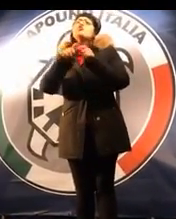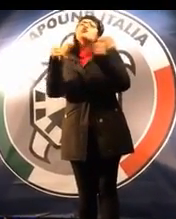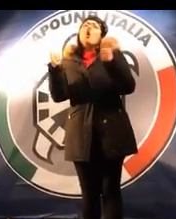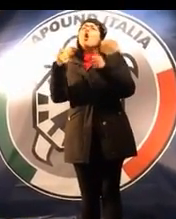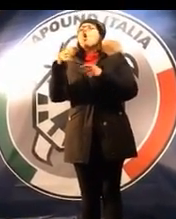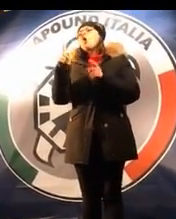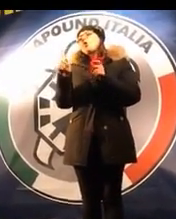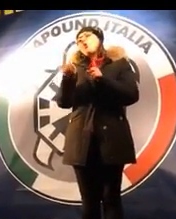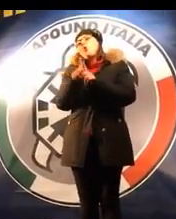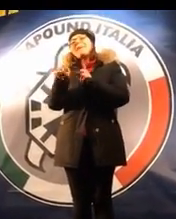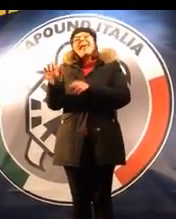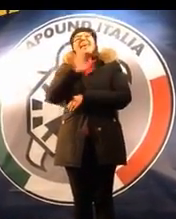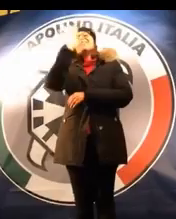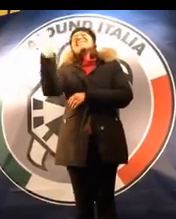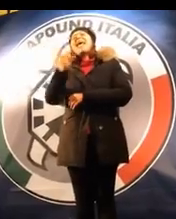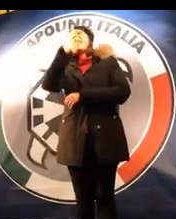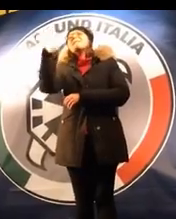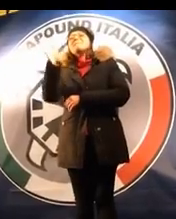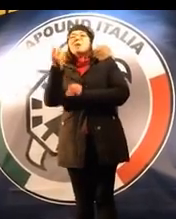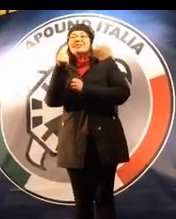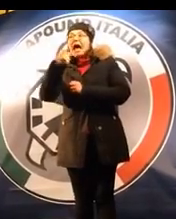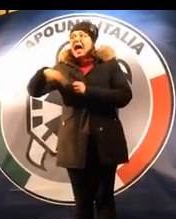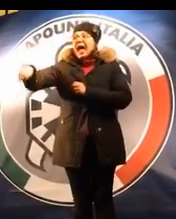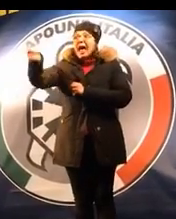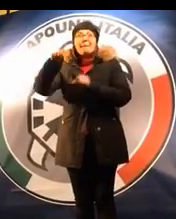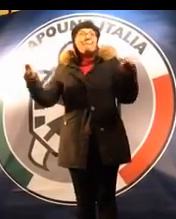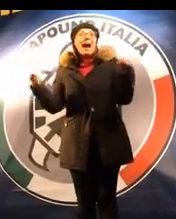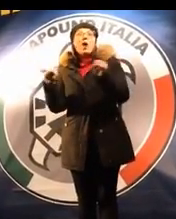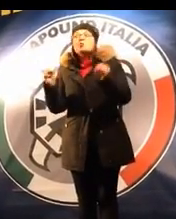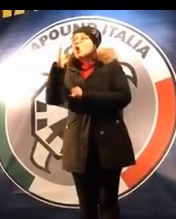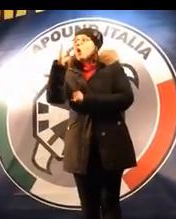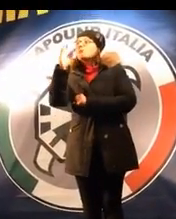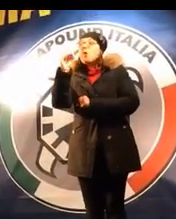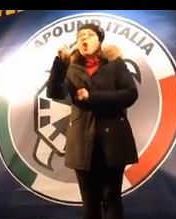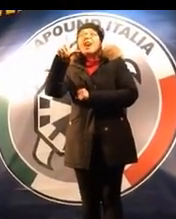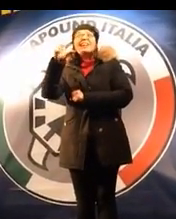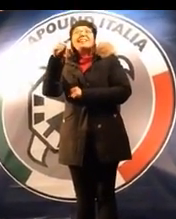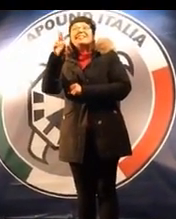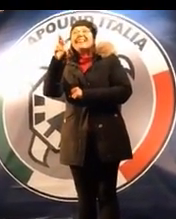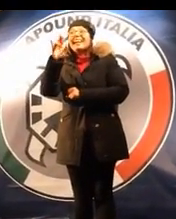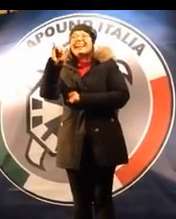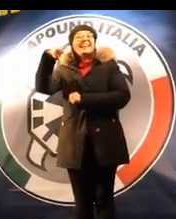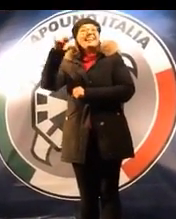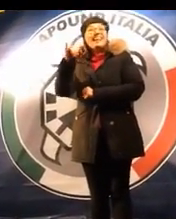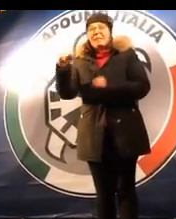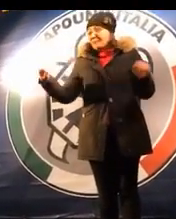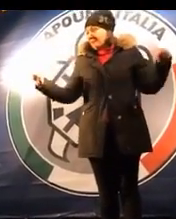possono sollevare, sono attaccate sotto al sedere dei parlamentari, non si staccano mai.